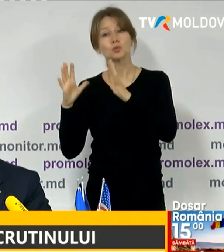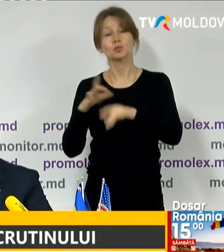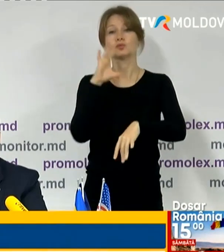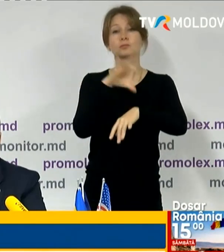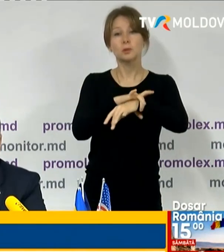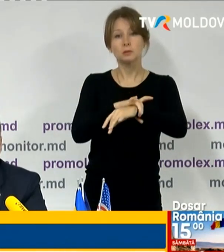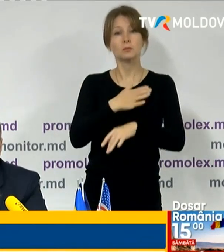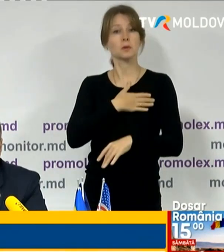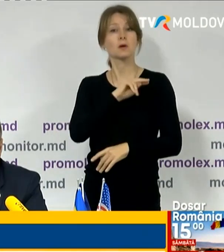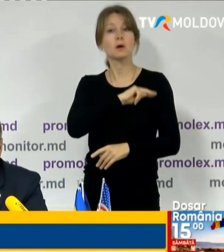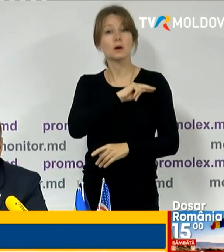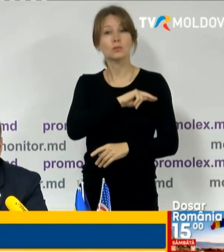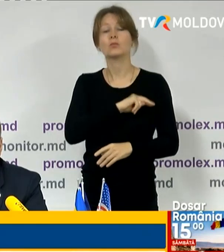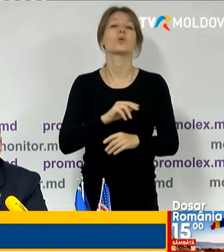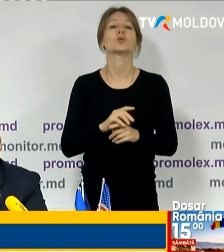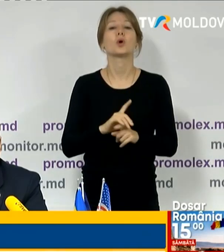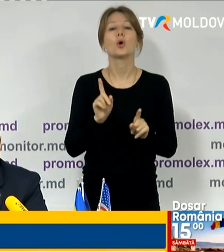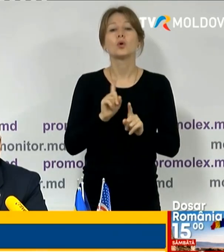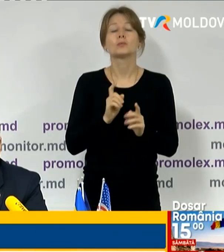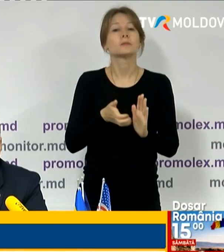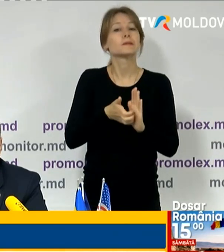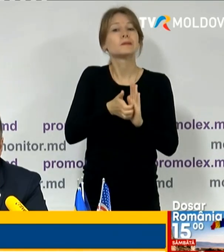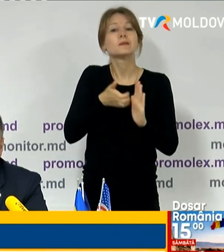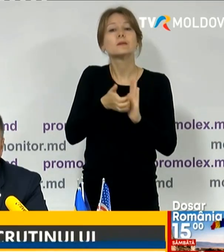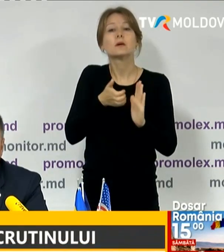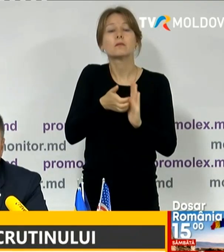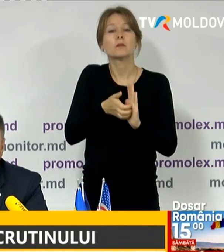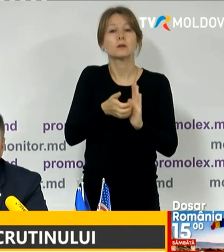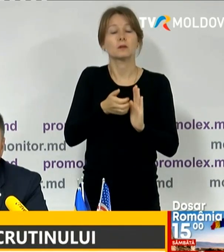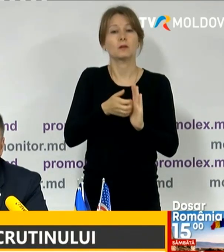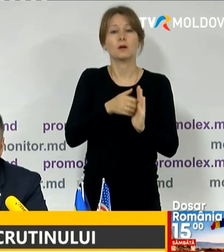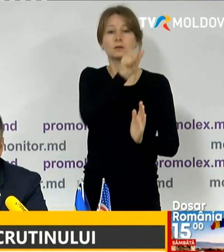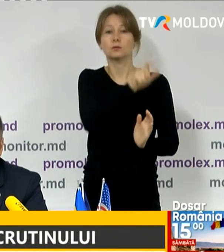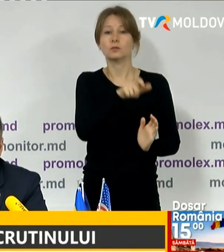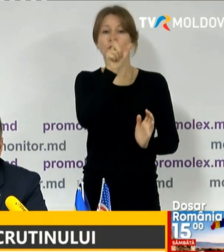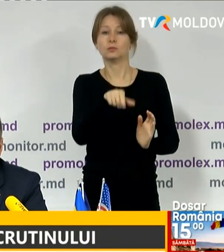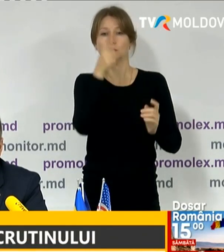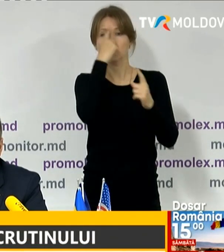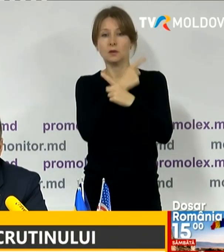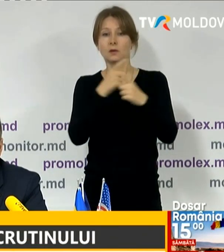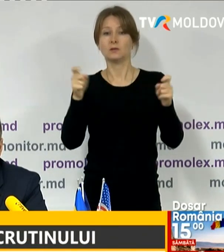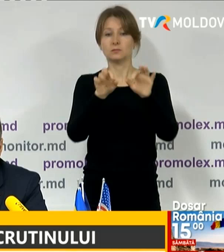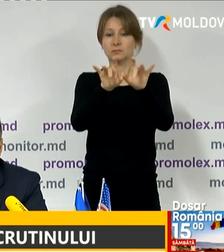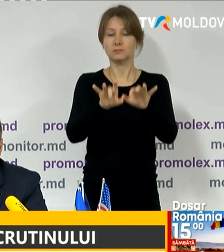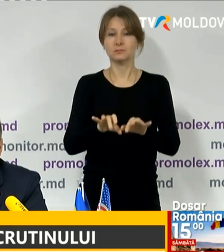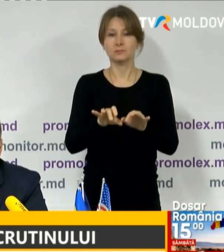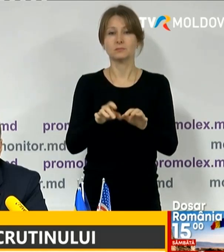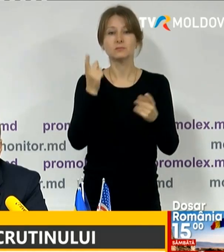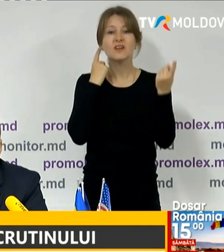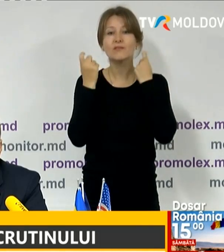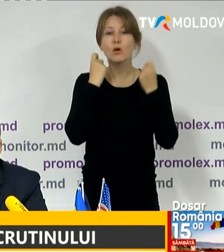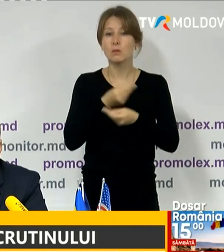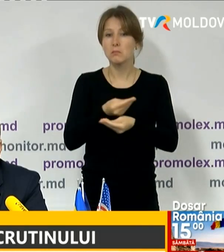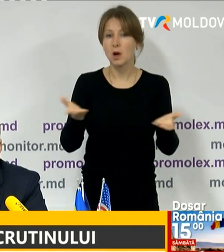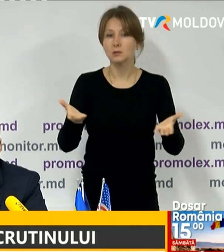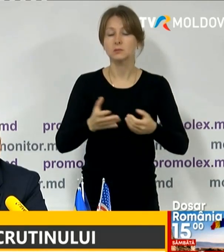observare ține de deficiențele în funcționarea sistemului informațional automatizat de stat alegeri. Și aici